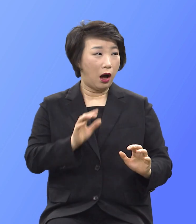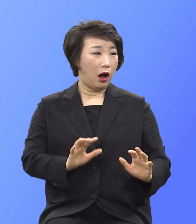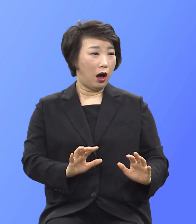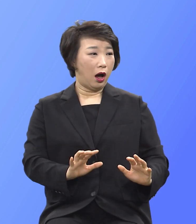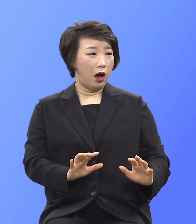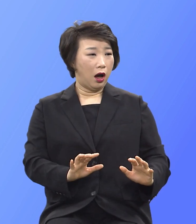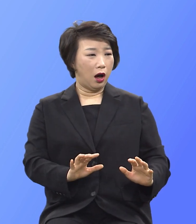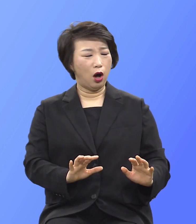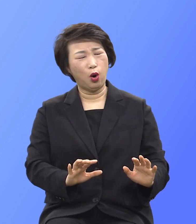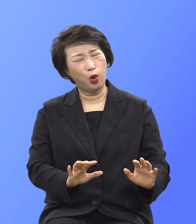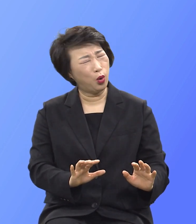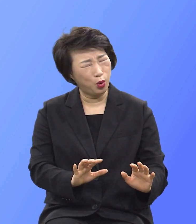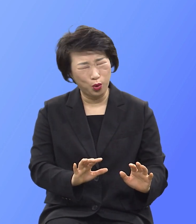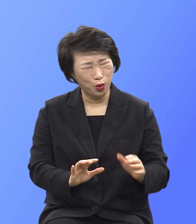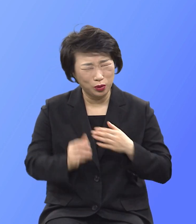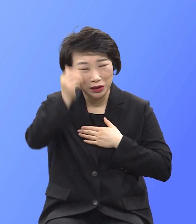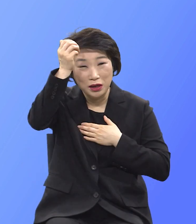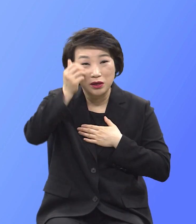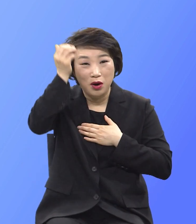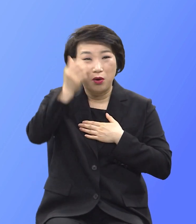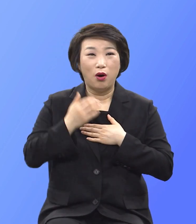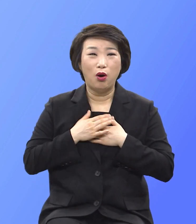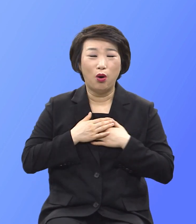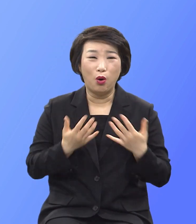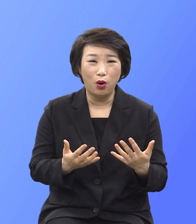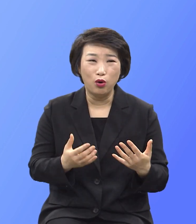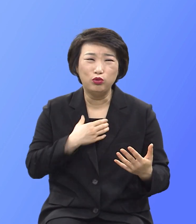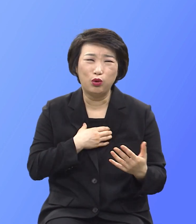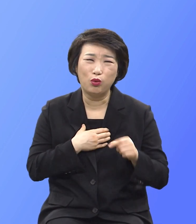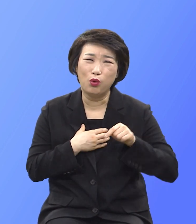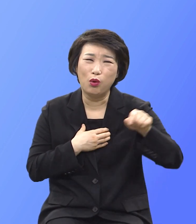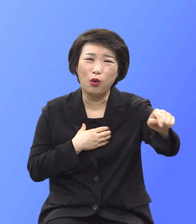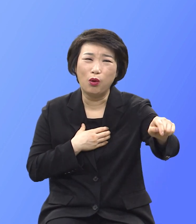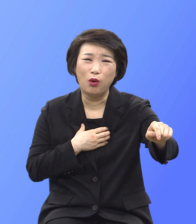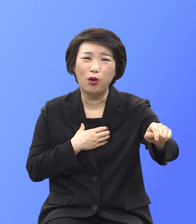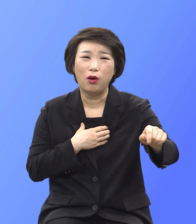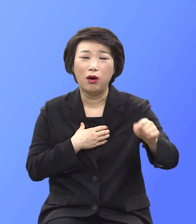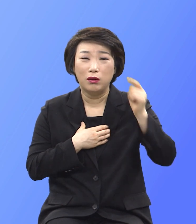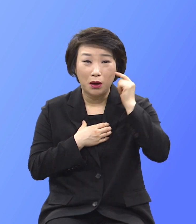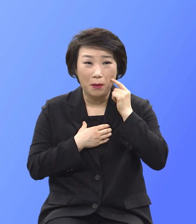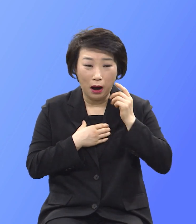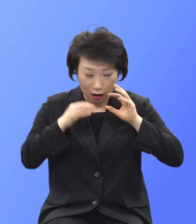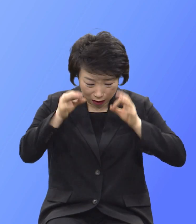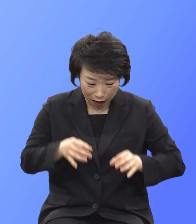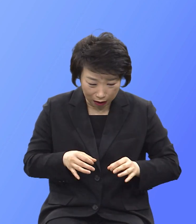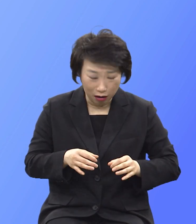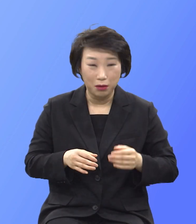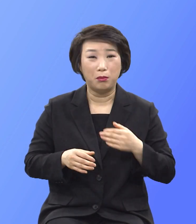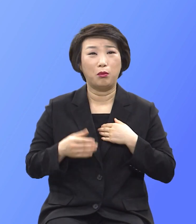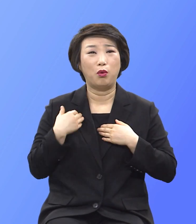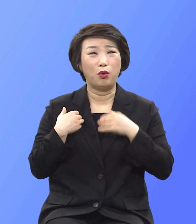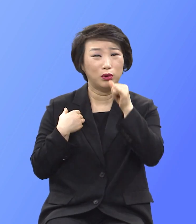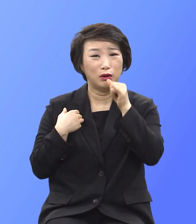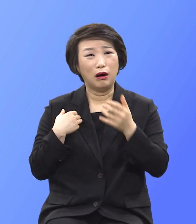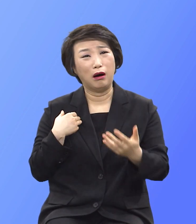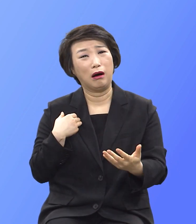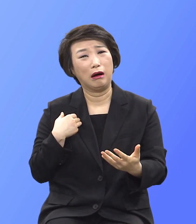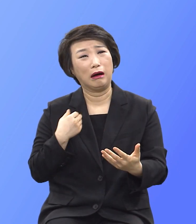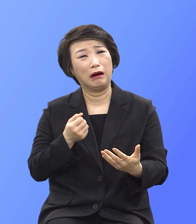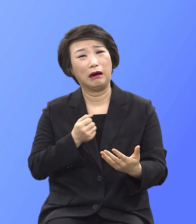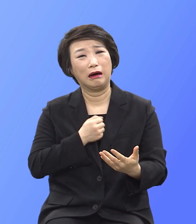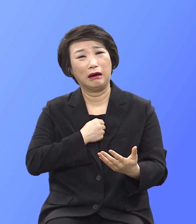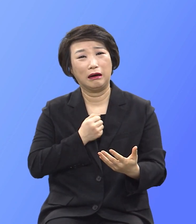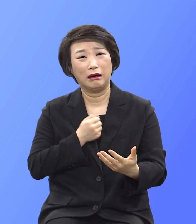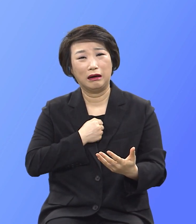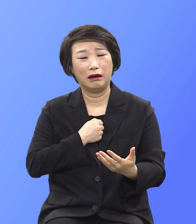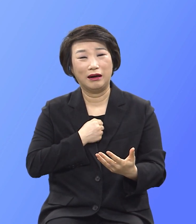때 얼마나 내 영혼이 위험한 처지에 있는가를 왜 자신이 발견하지